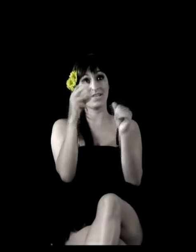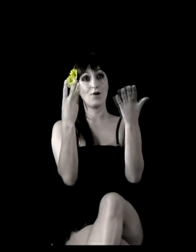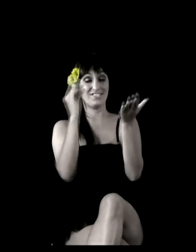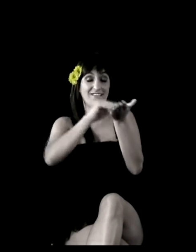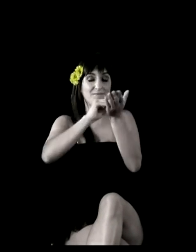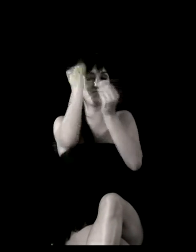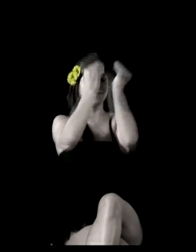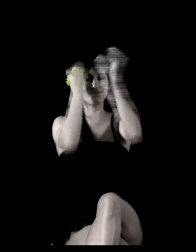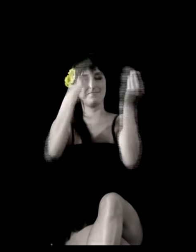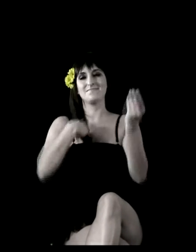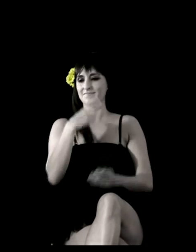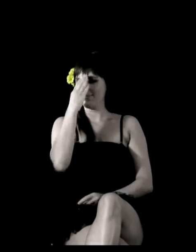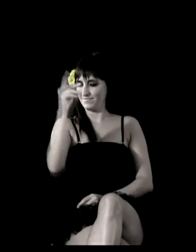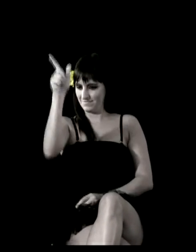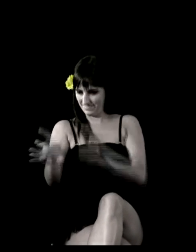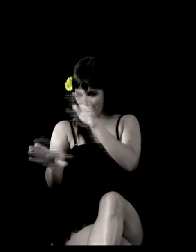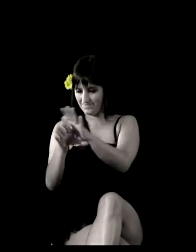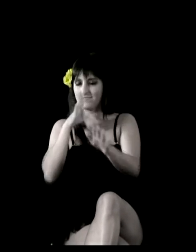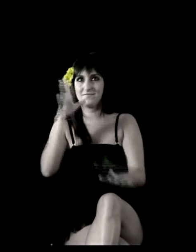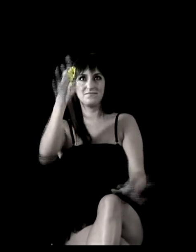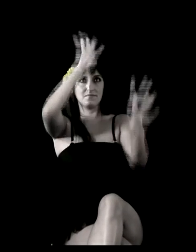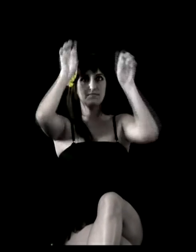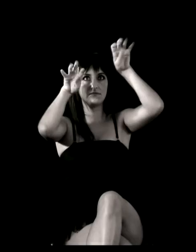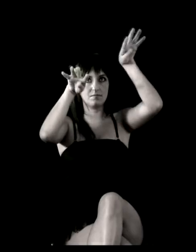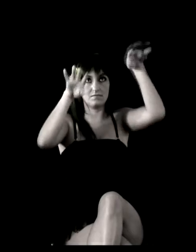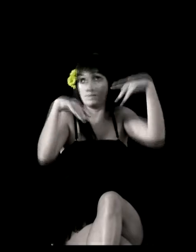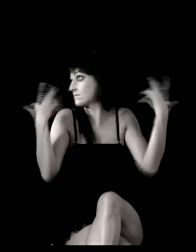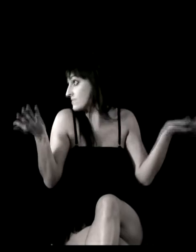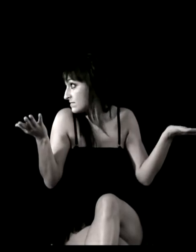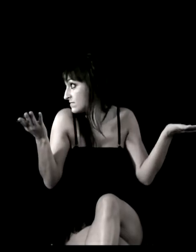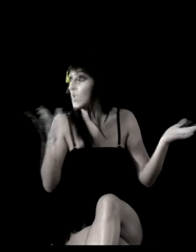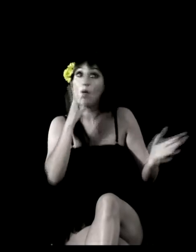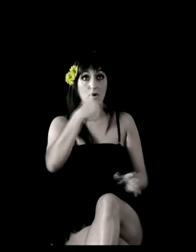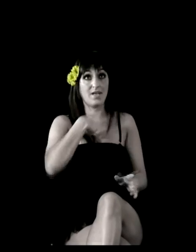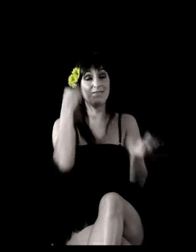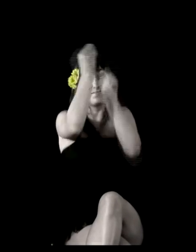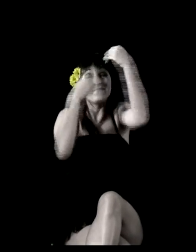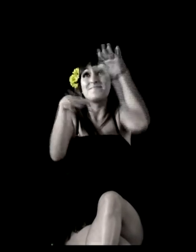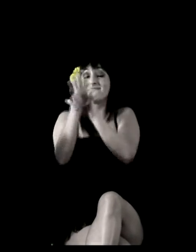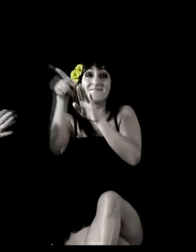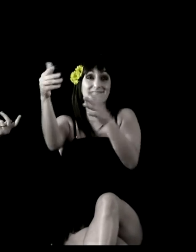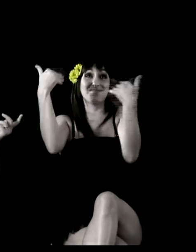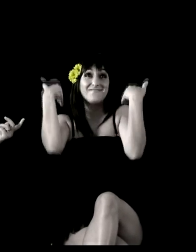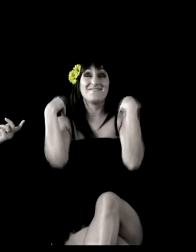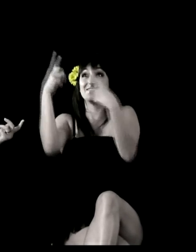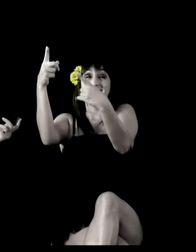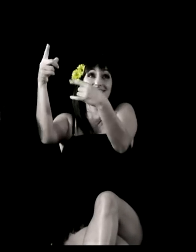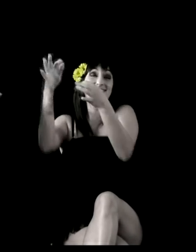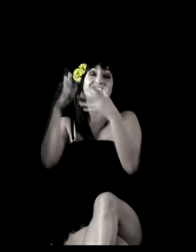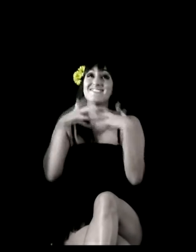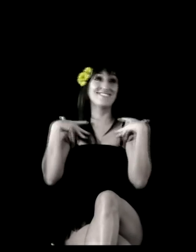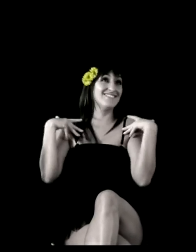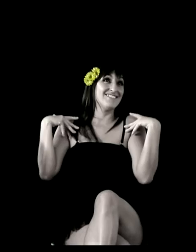Hoy me he preguntado 80 veces que por qué sigo queriéndote. Hablar de cante y hablar de inclusión